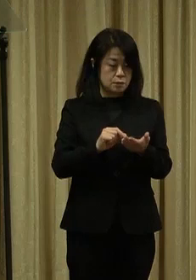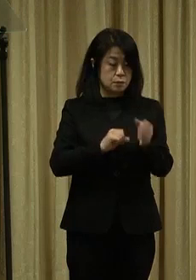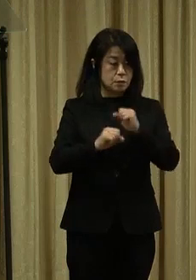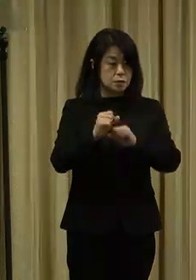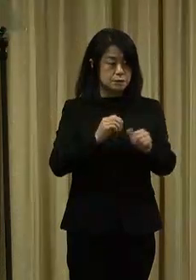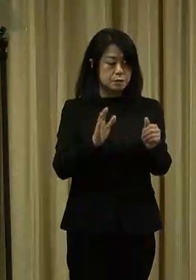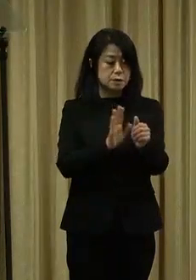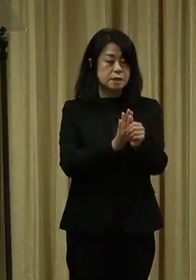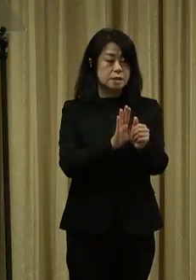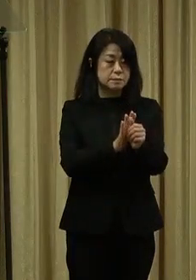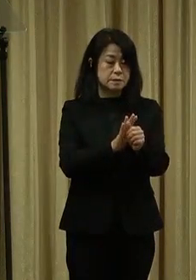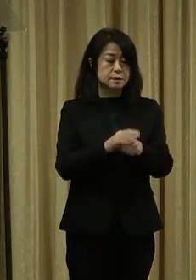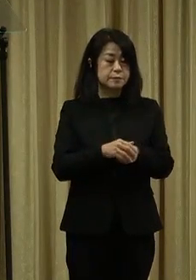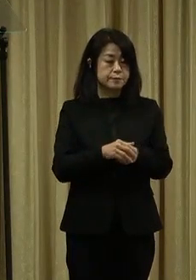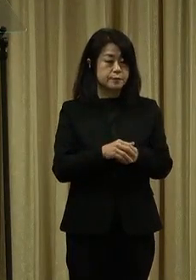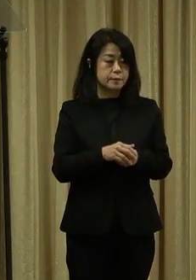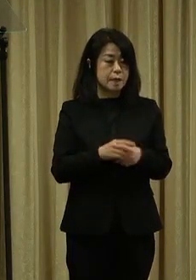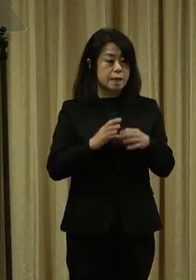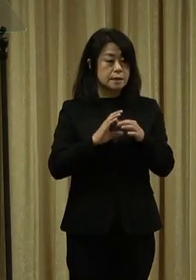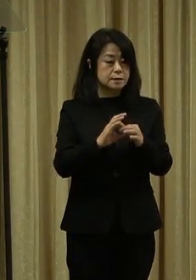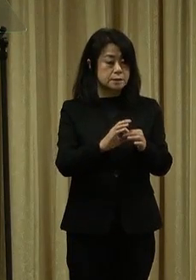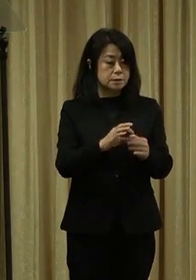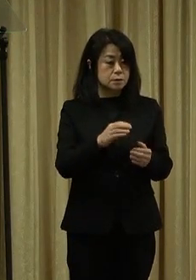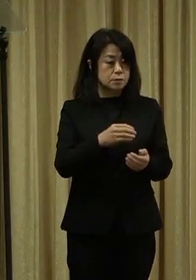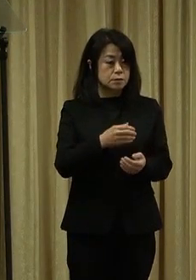します。次に、持続可能な